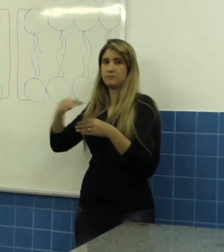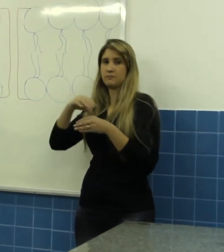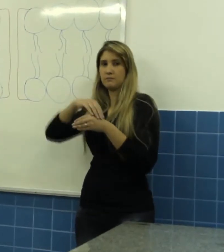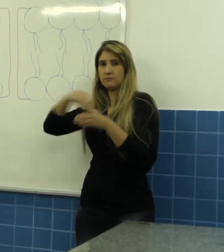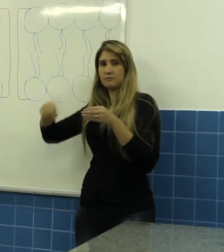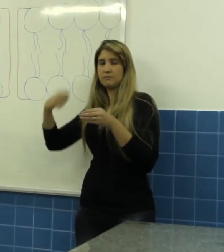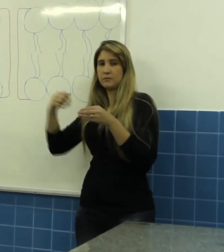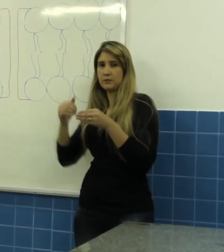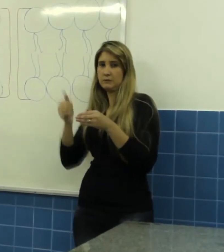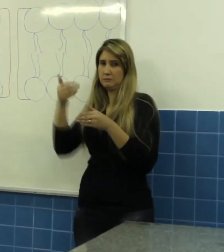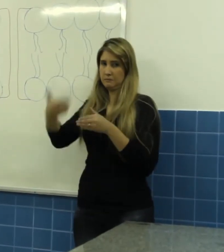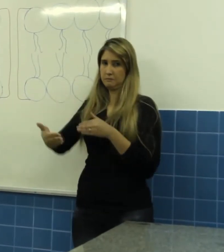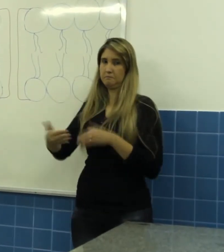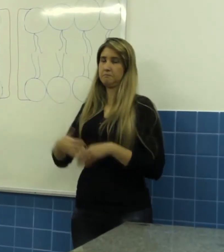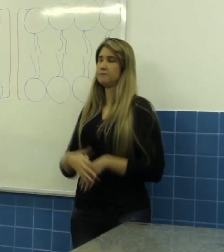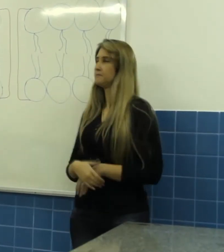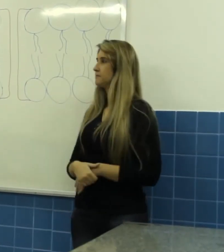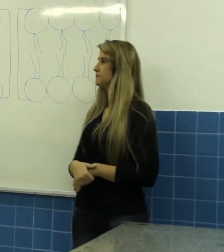plasmática.